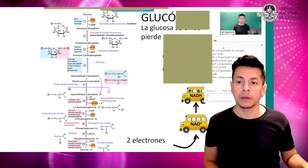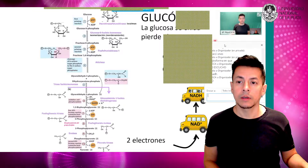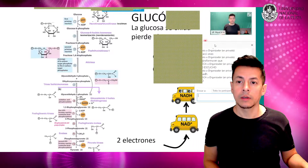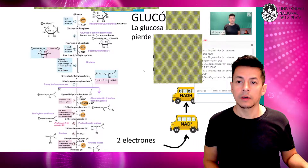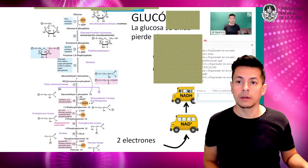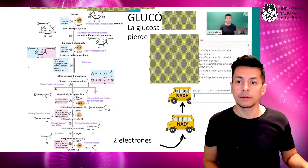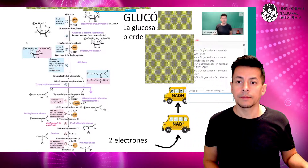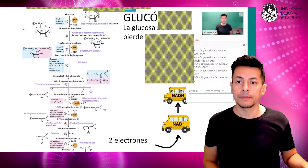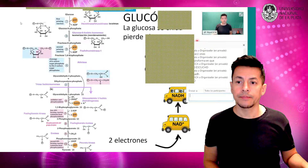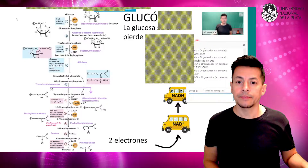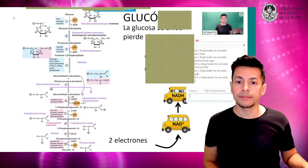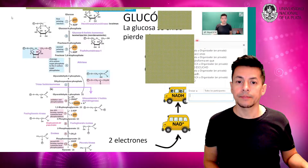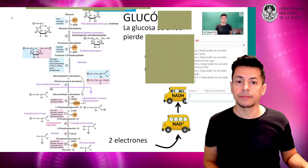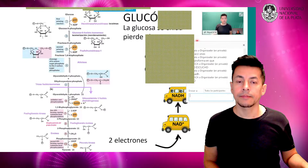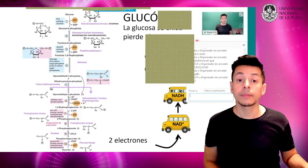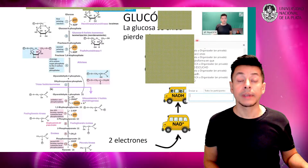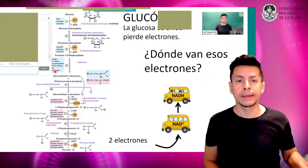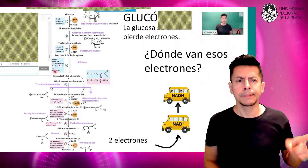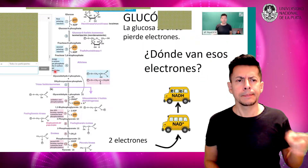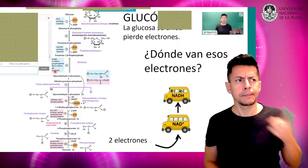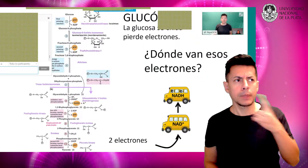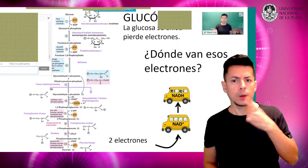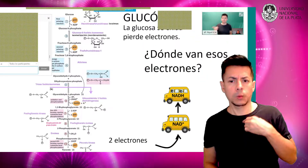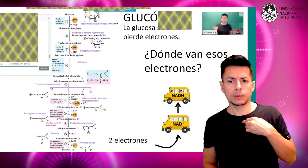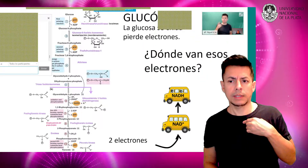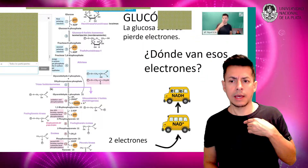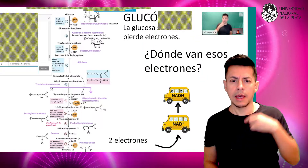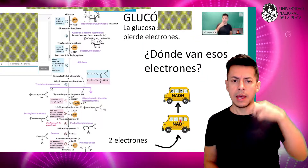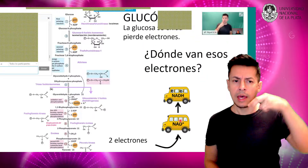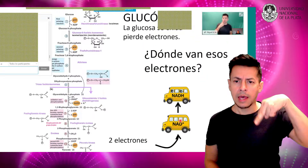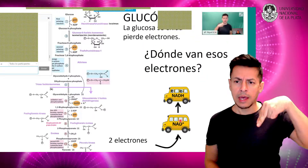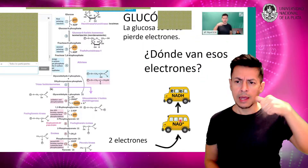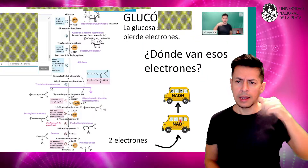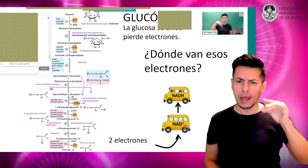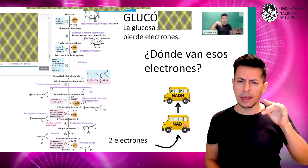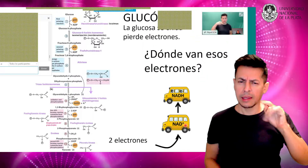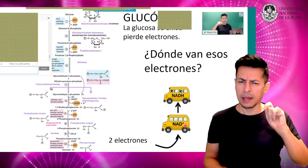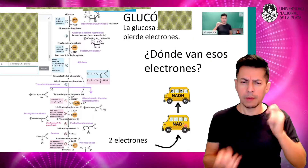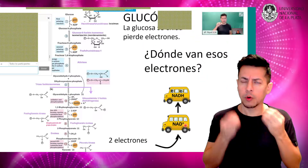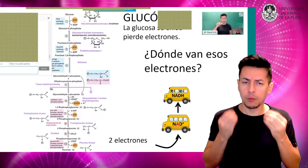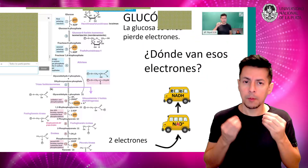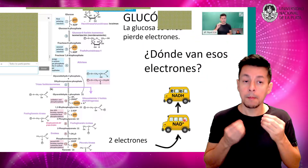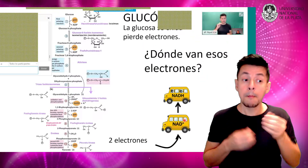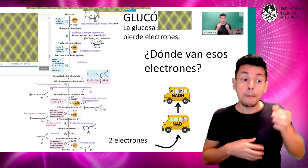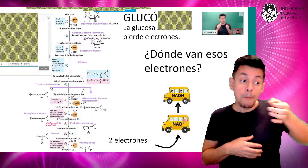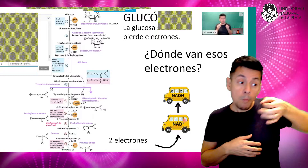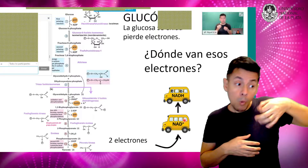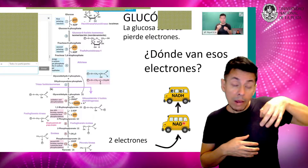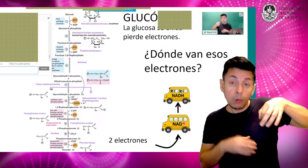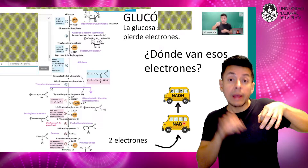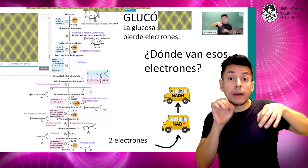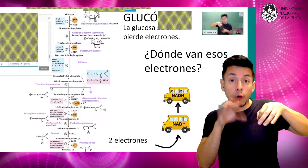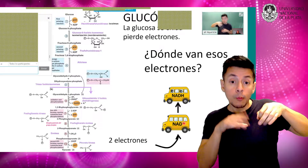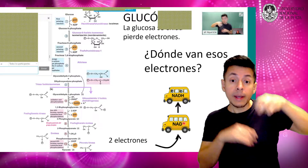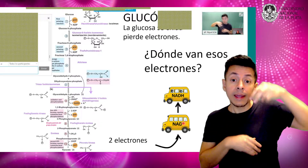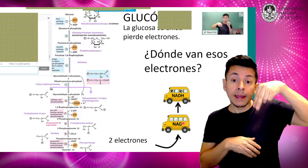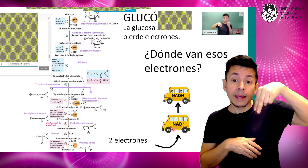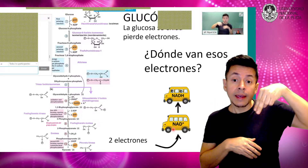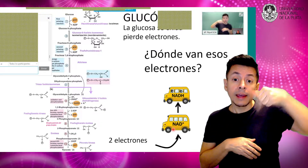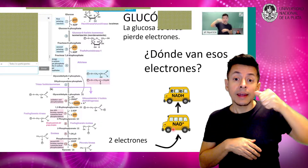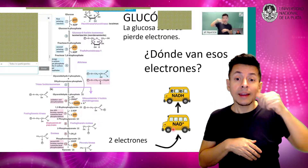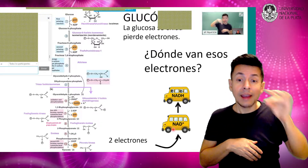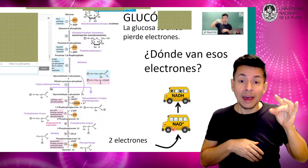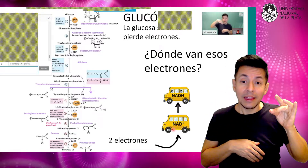Bien, me preguntan en qué se transforma el NAD. Bien, la molécula de NAD, cuando acepta